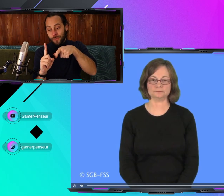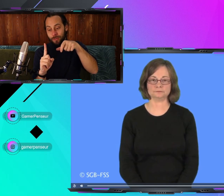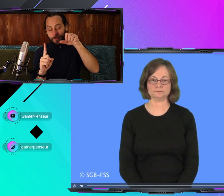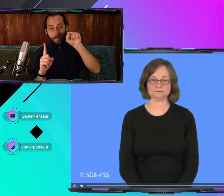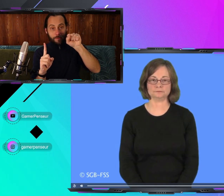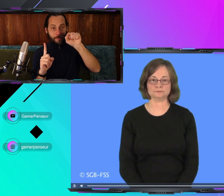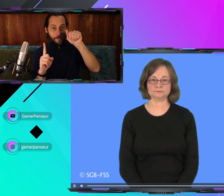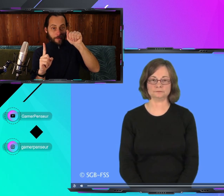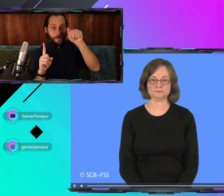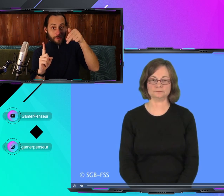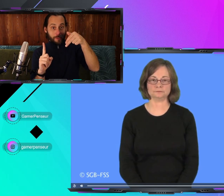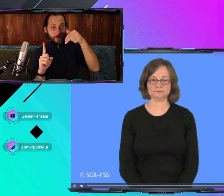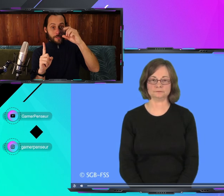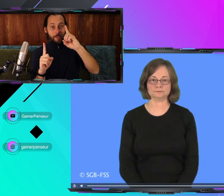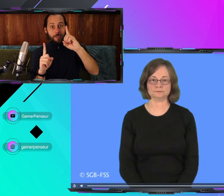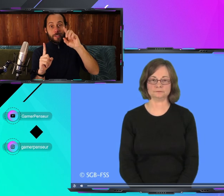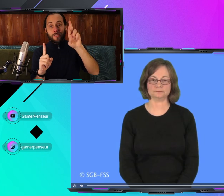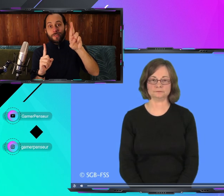Personne.